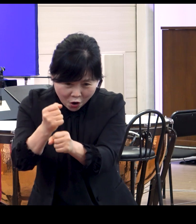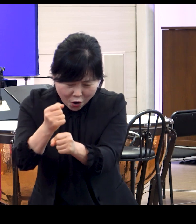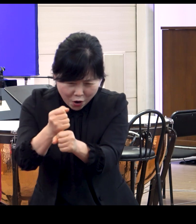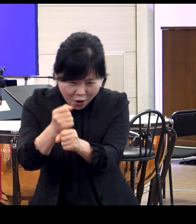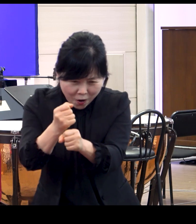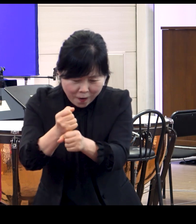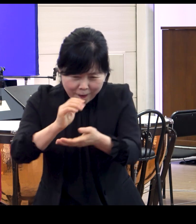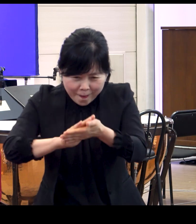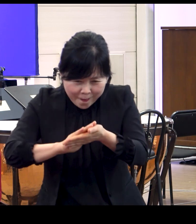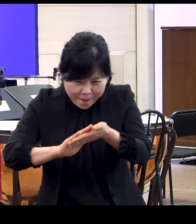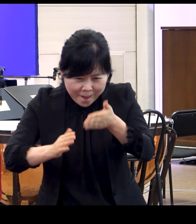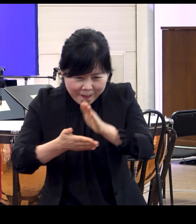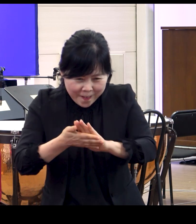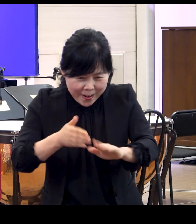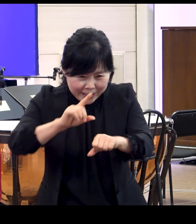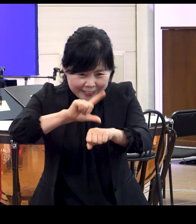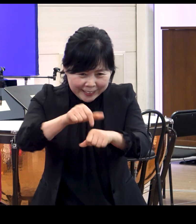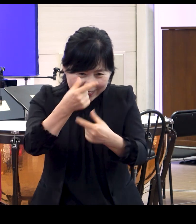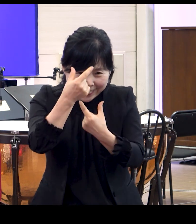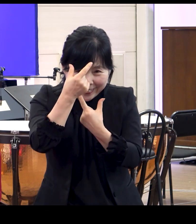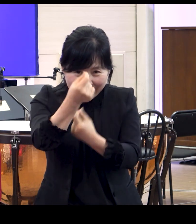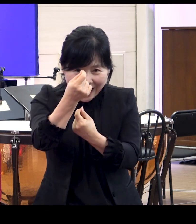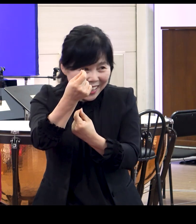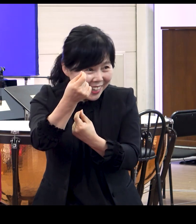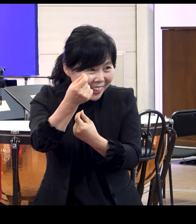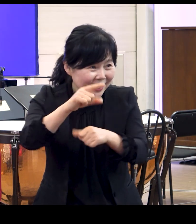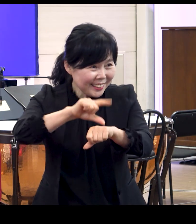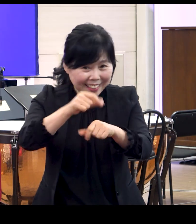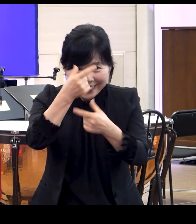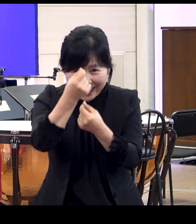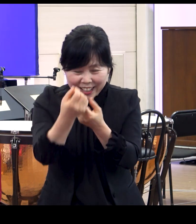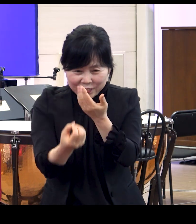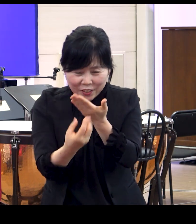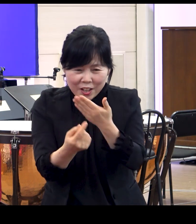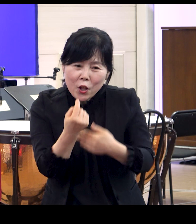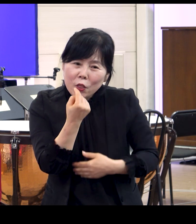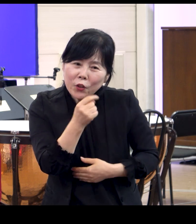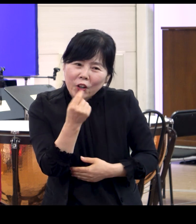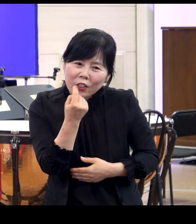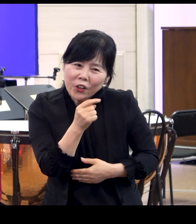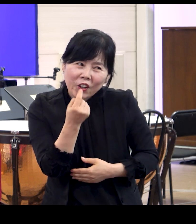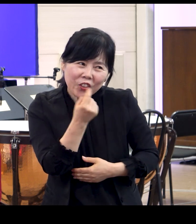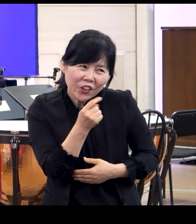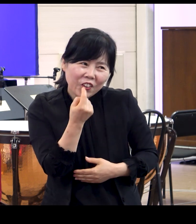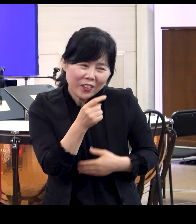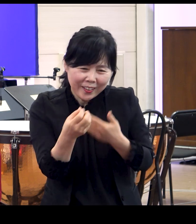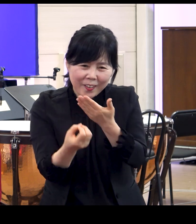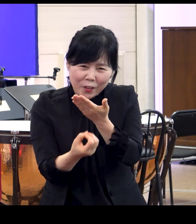구우면서 정말 정확하게 잘, 아주 노릇노릇